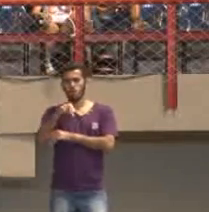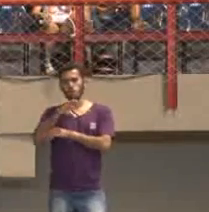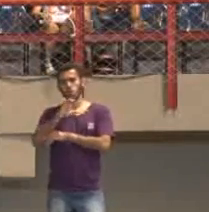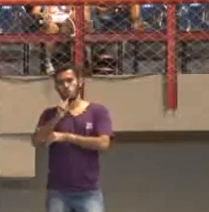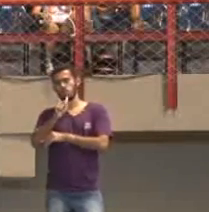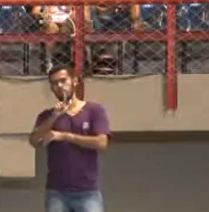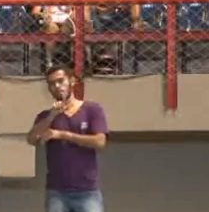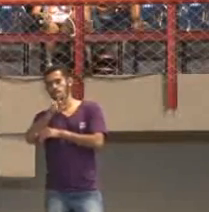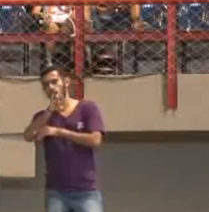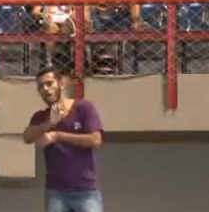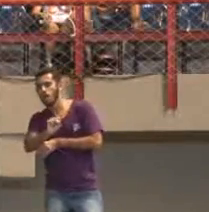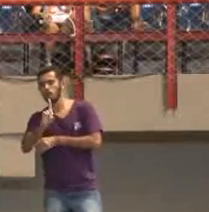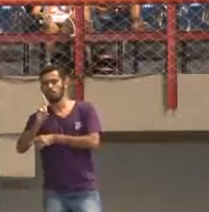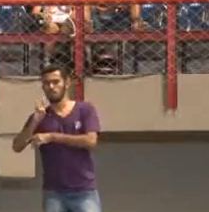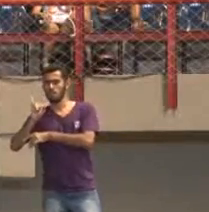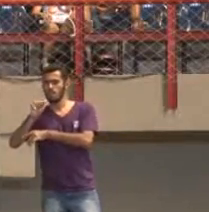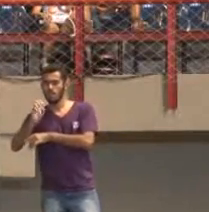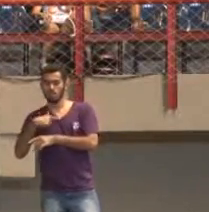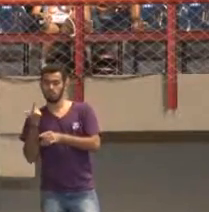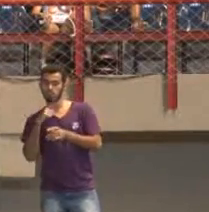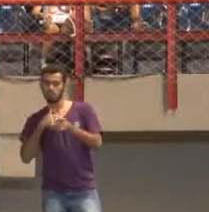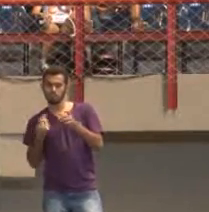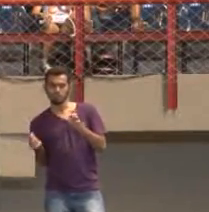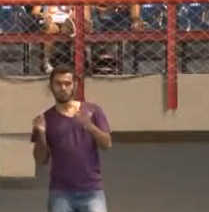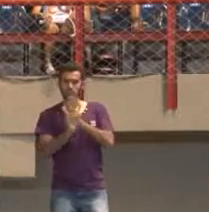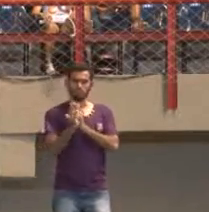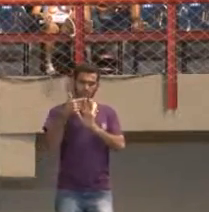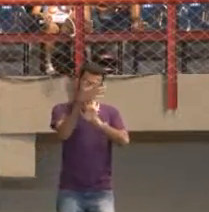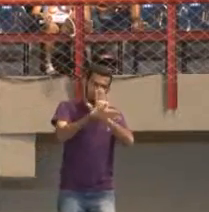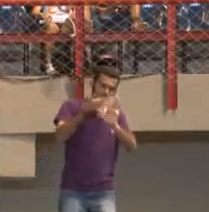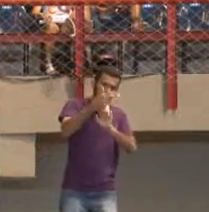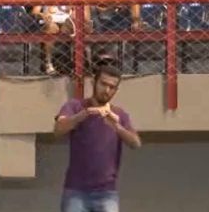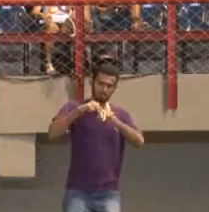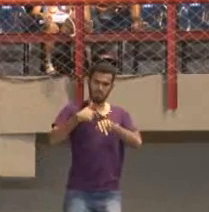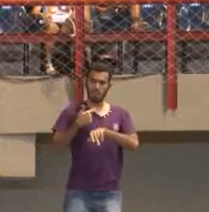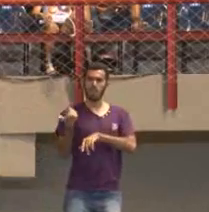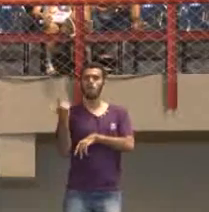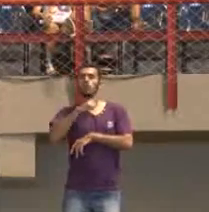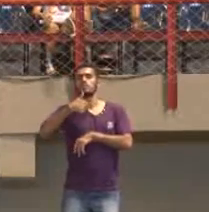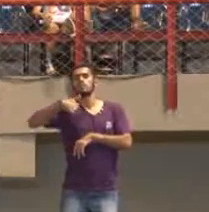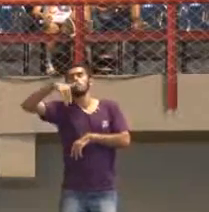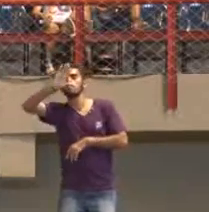conseguir colocar no texto dele e criar o maior texto nacionalista brasileiro.